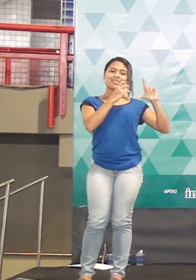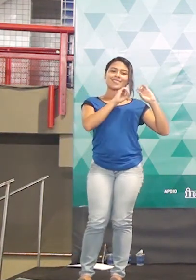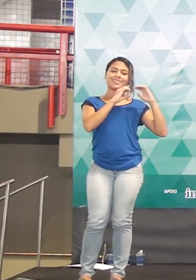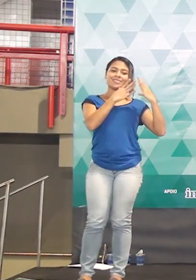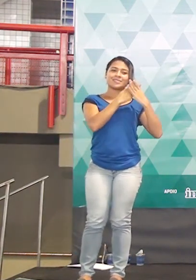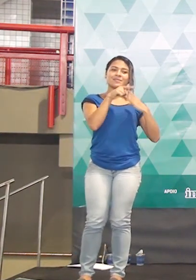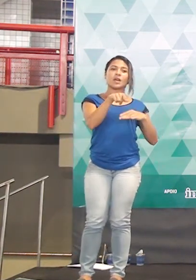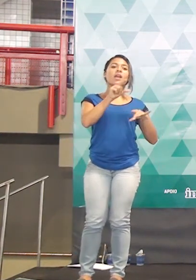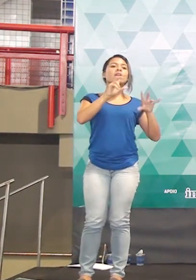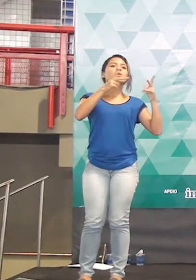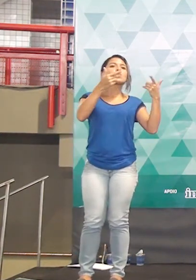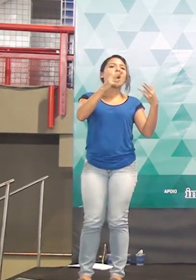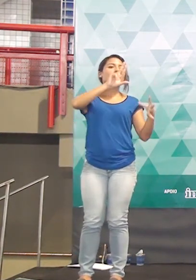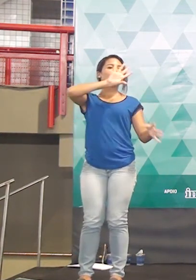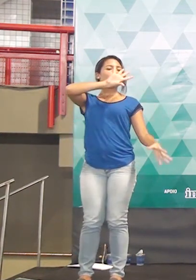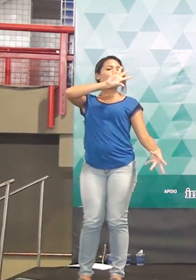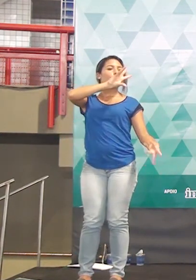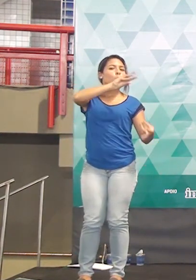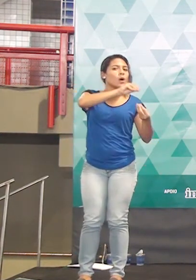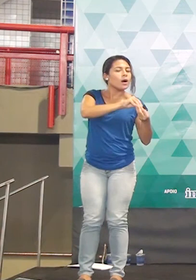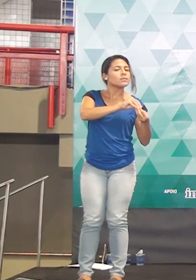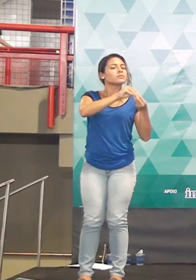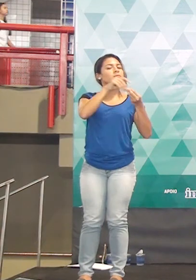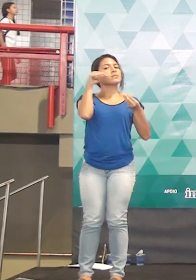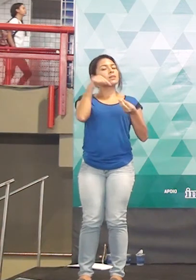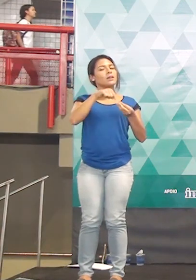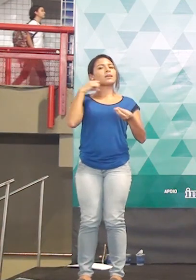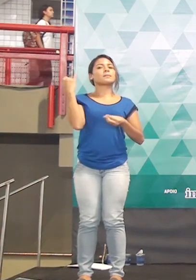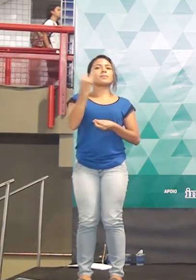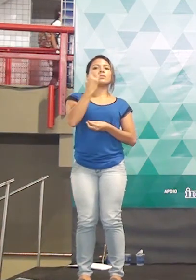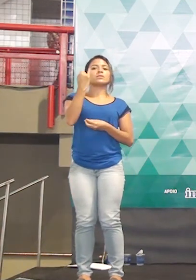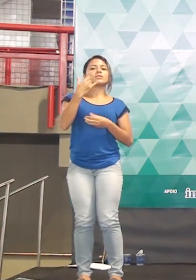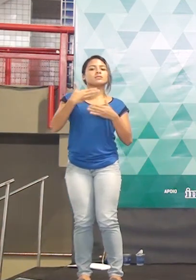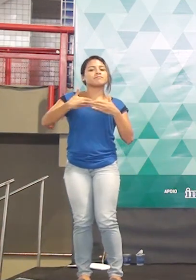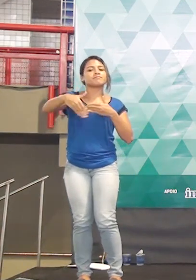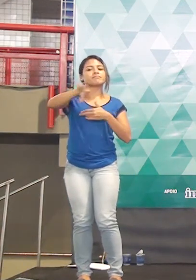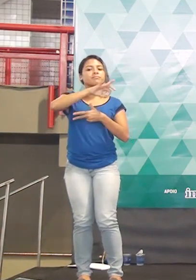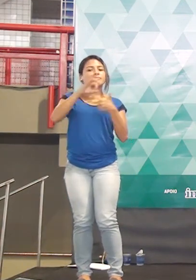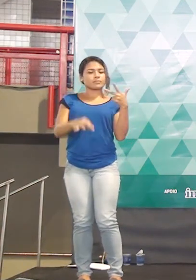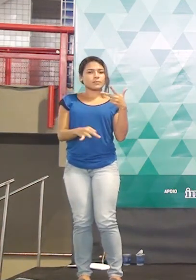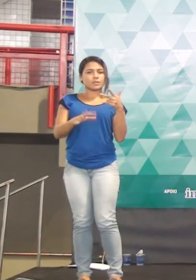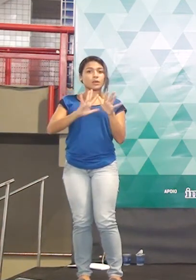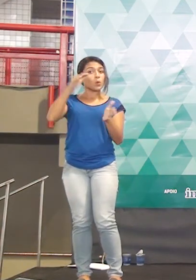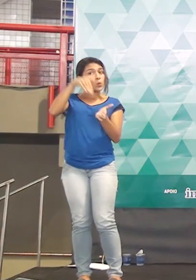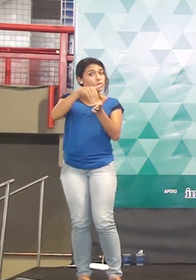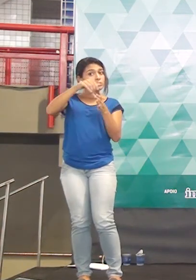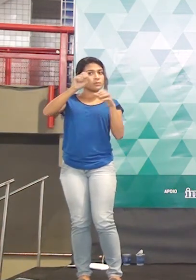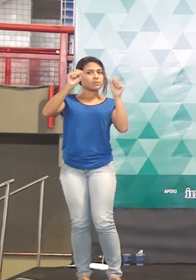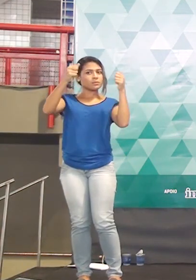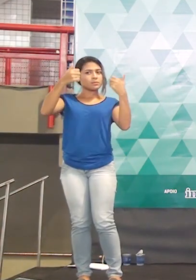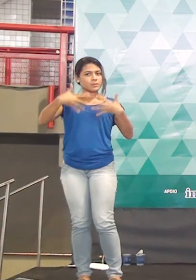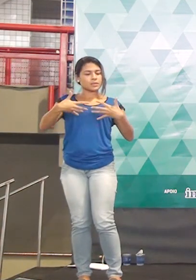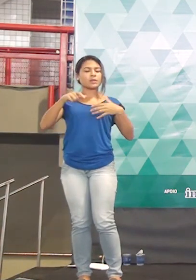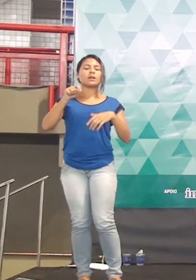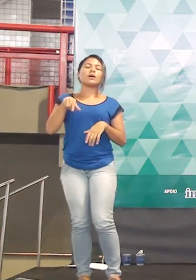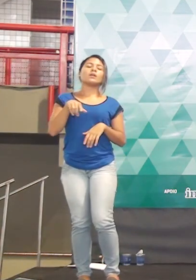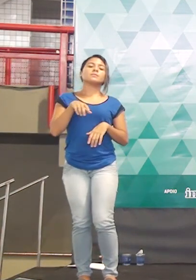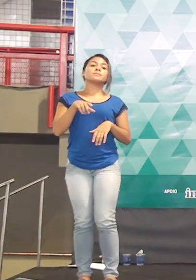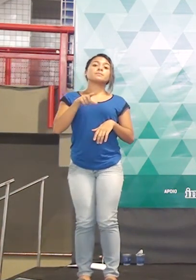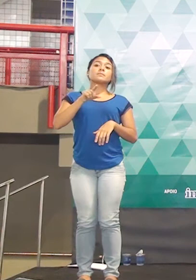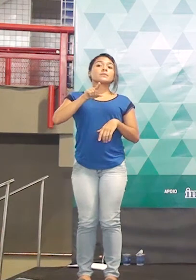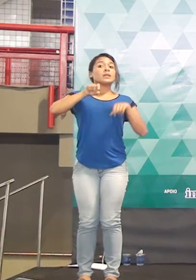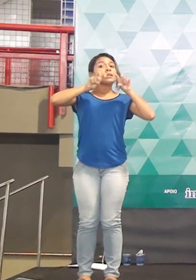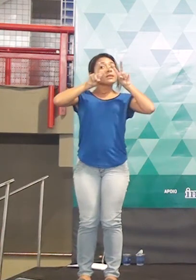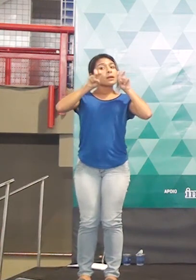resumão daquilo que é necessário você se preparar para o Enem. Só fechando para eu passar. O tema é nacional, é